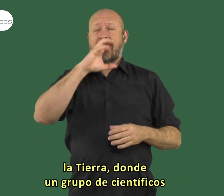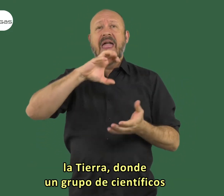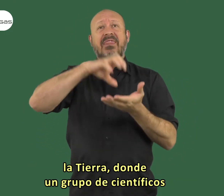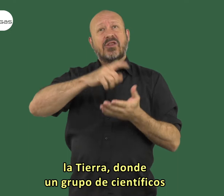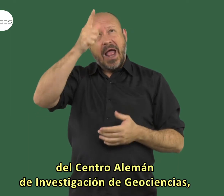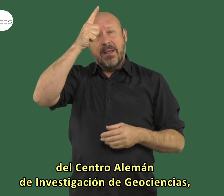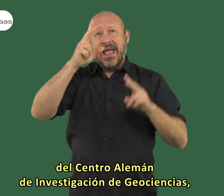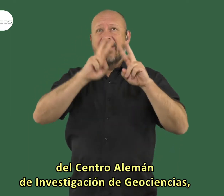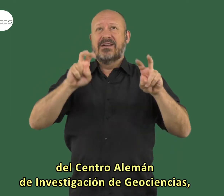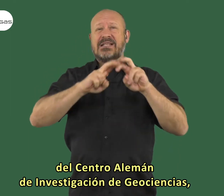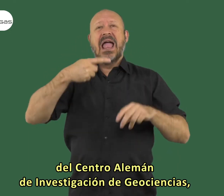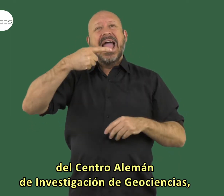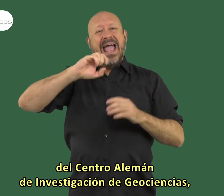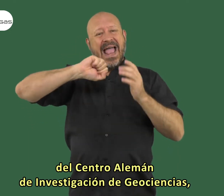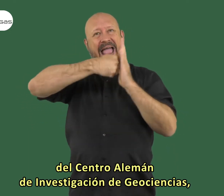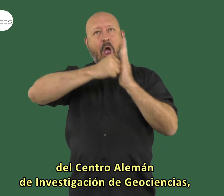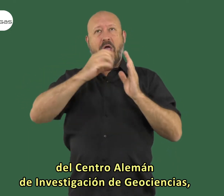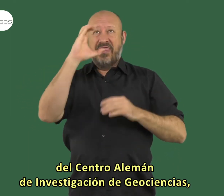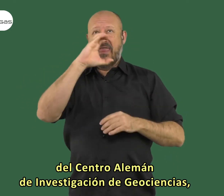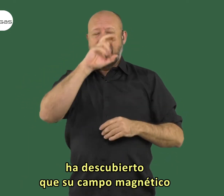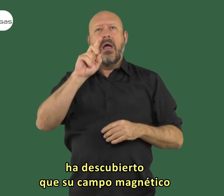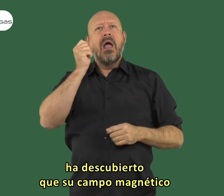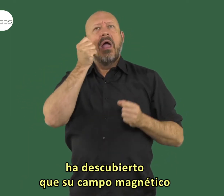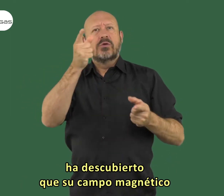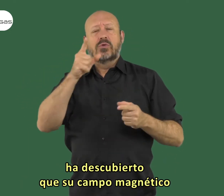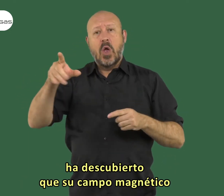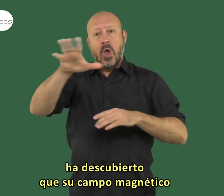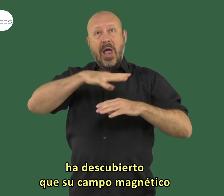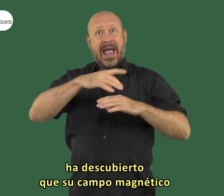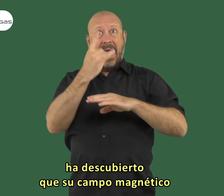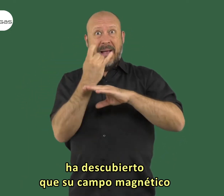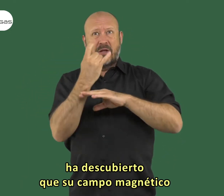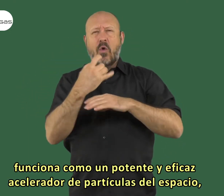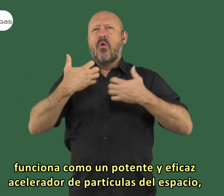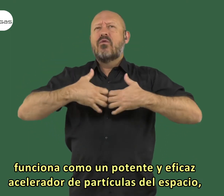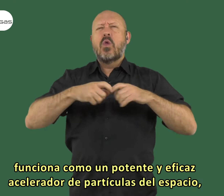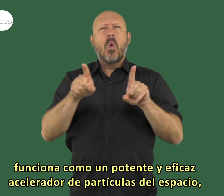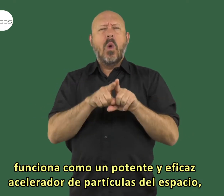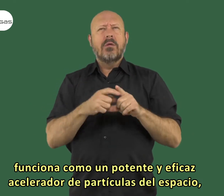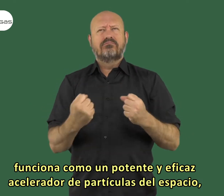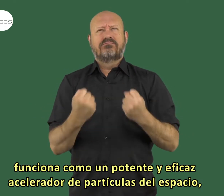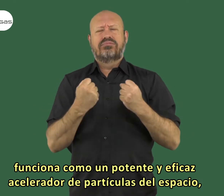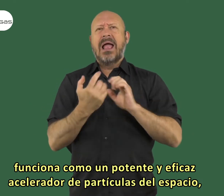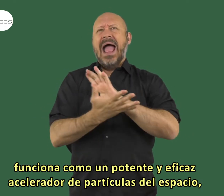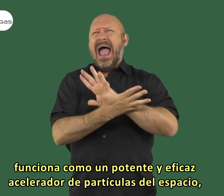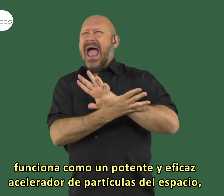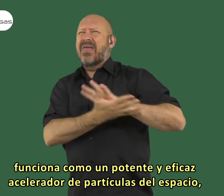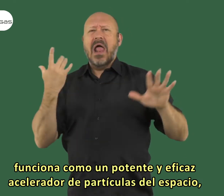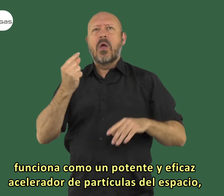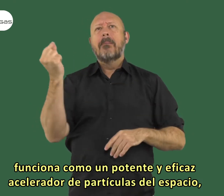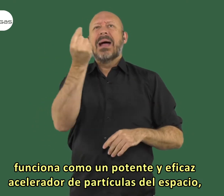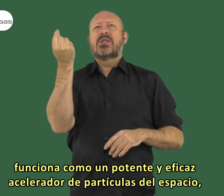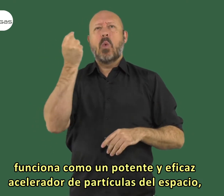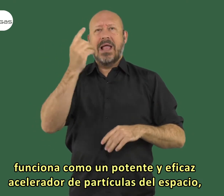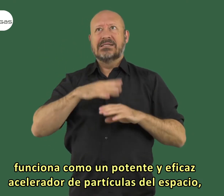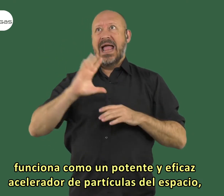grupo de científicos del Centro Alemán de Investigación de Geociencias ha descubierto que su campo magnético funciona como un potente y eficaz